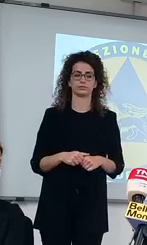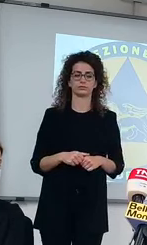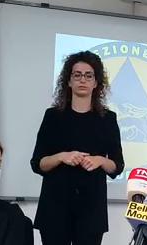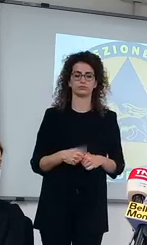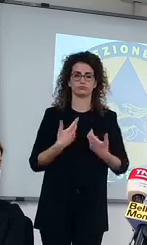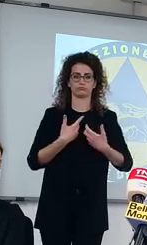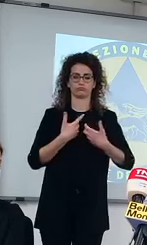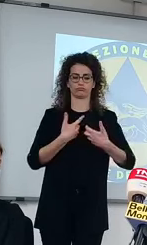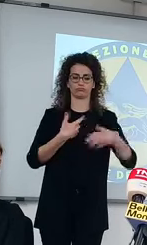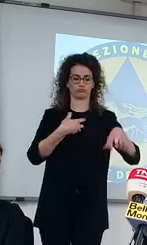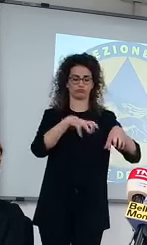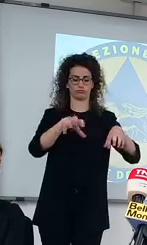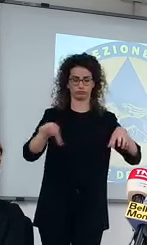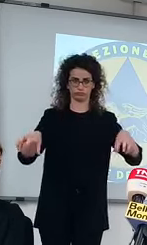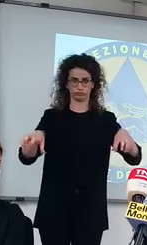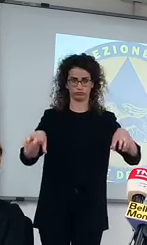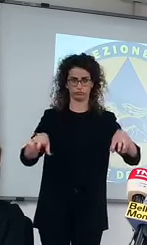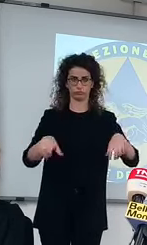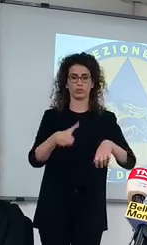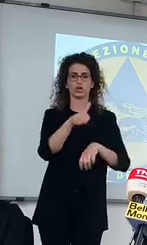così distribuite,